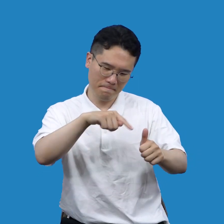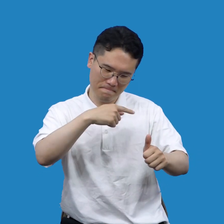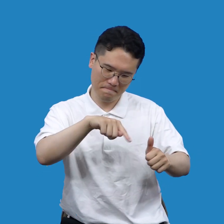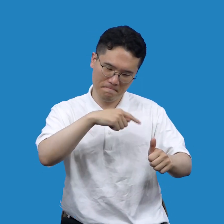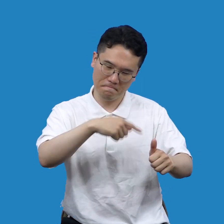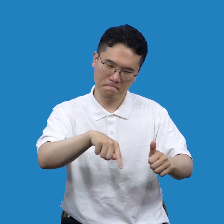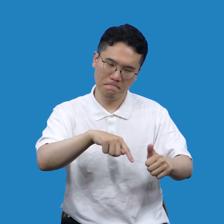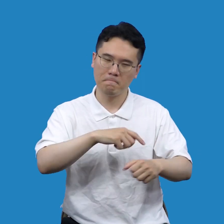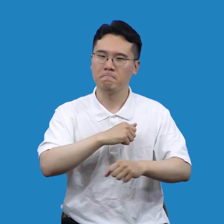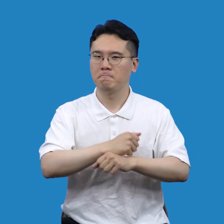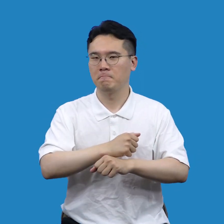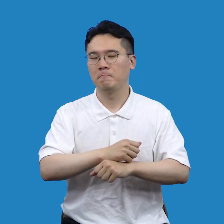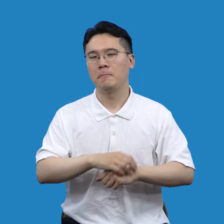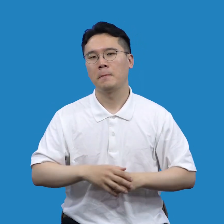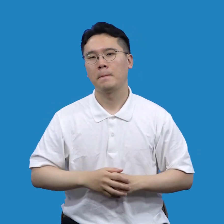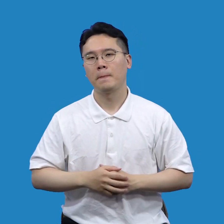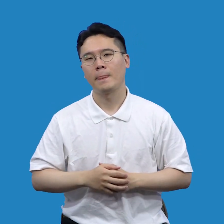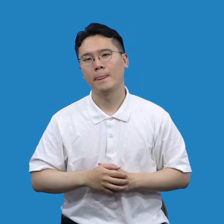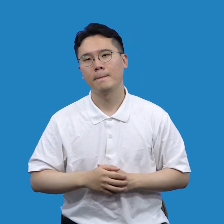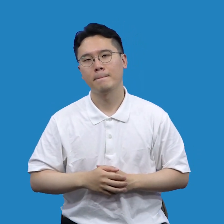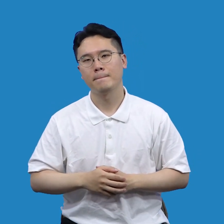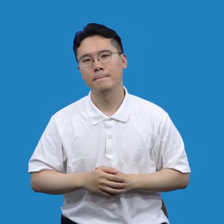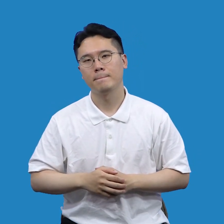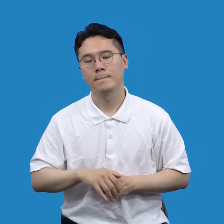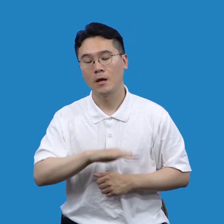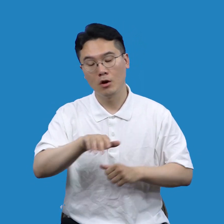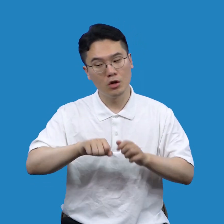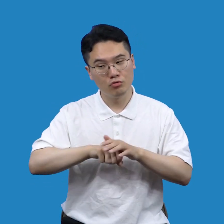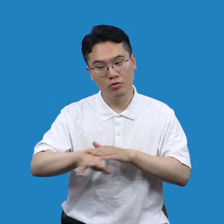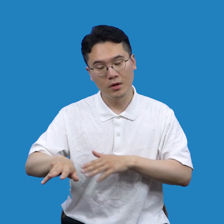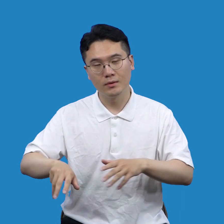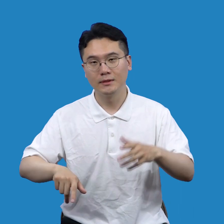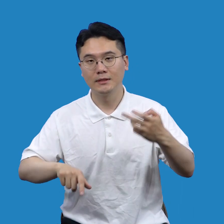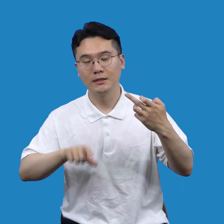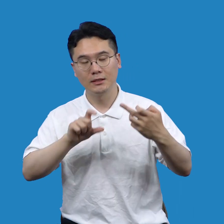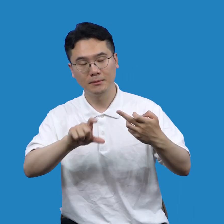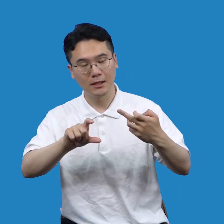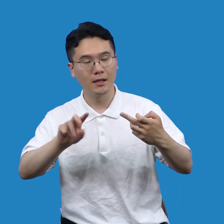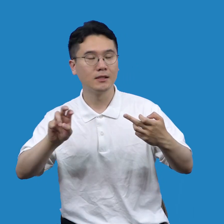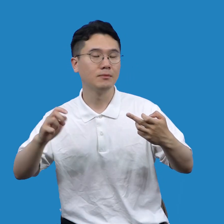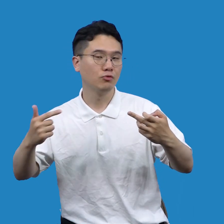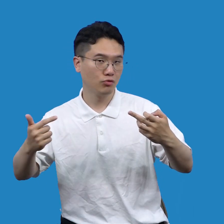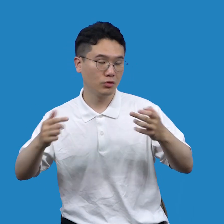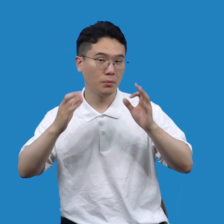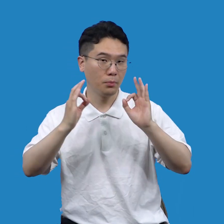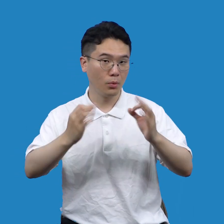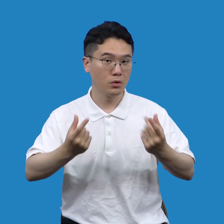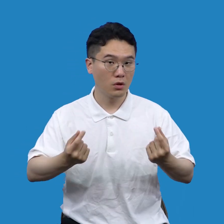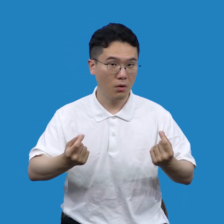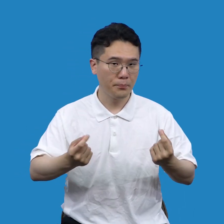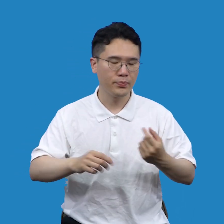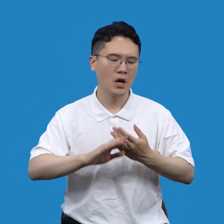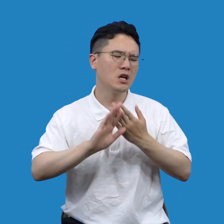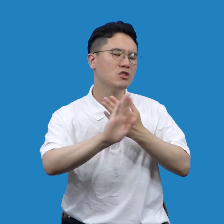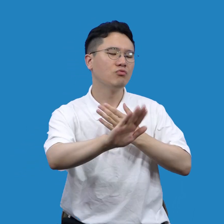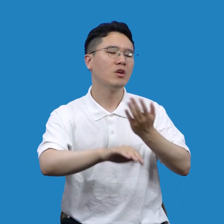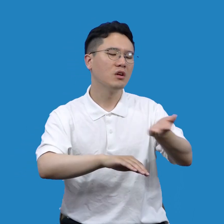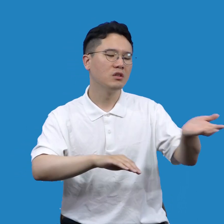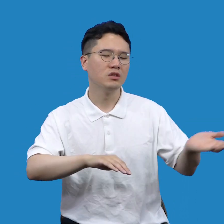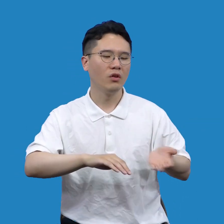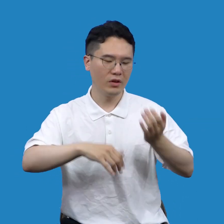했습니다. 자, 이미 우리가 출애굽기 12장 26절에서 본 것처럼 이후에 너희